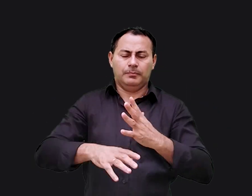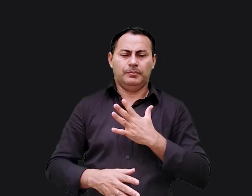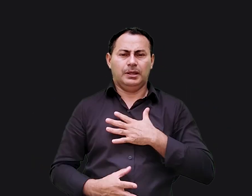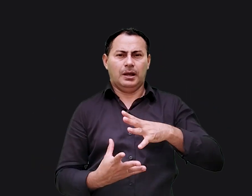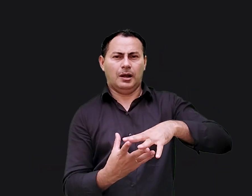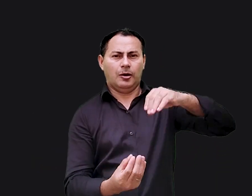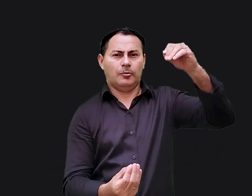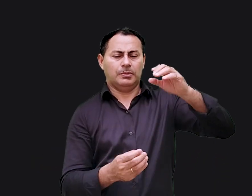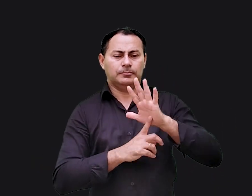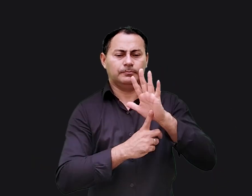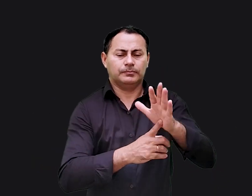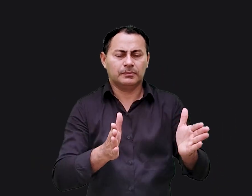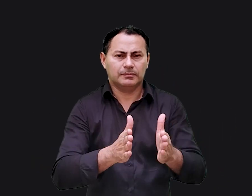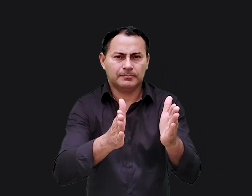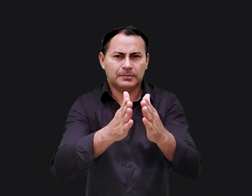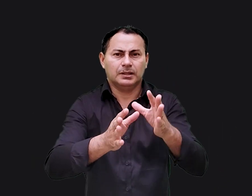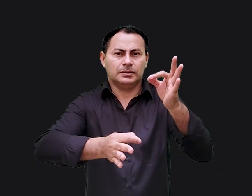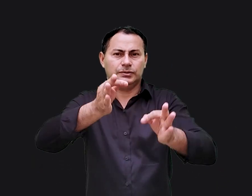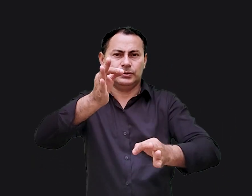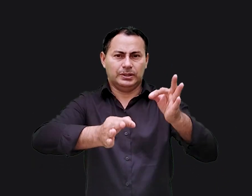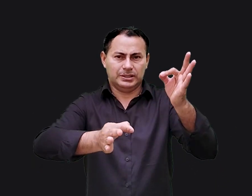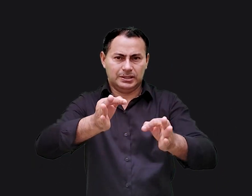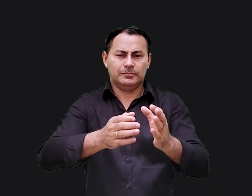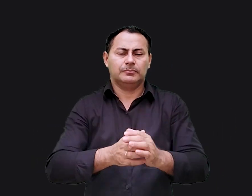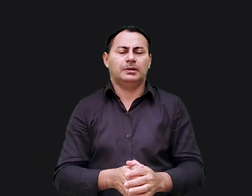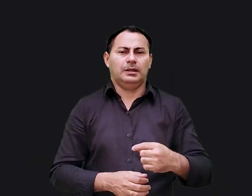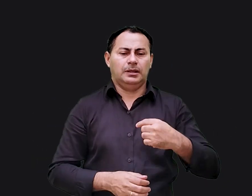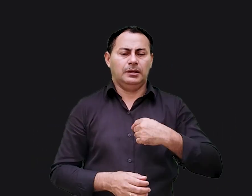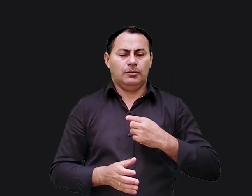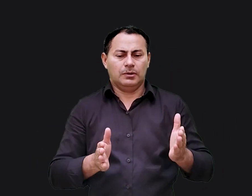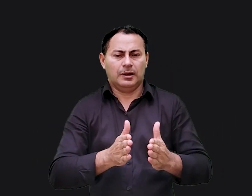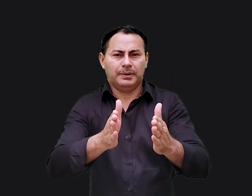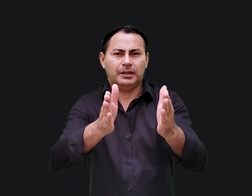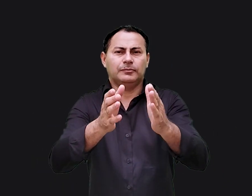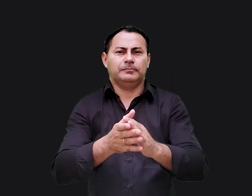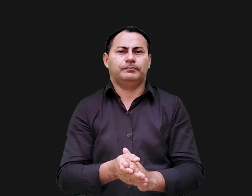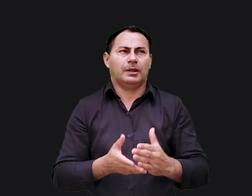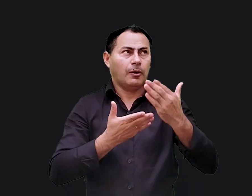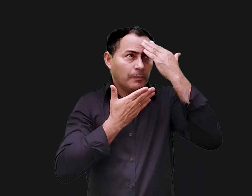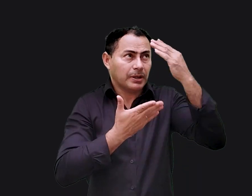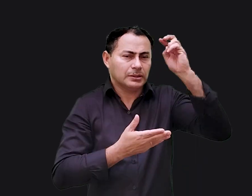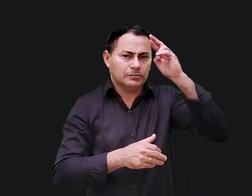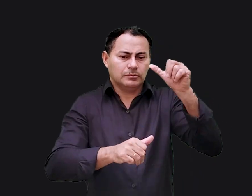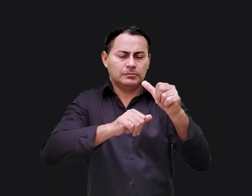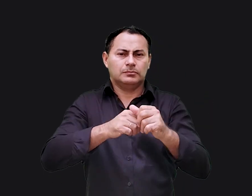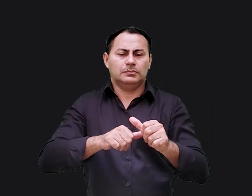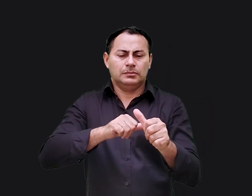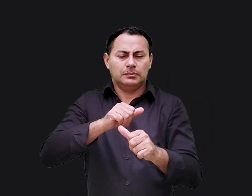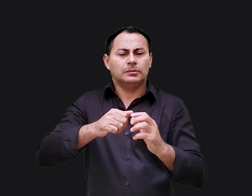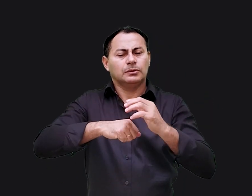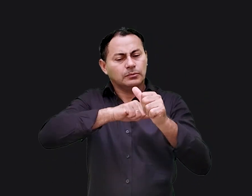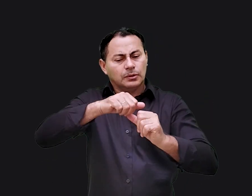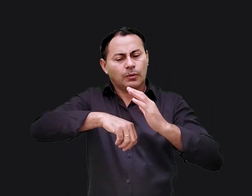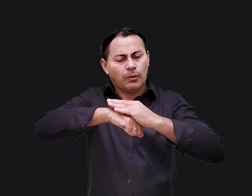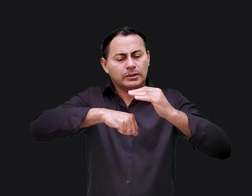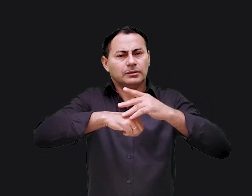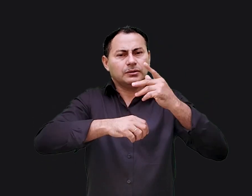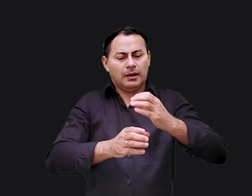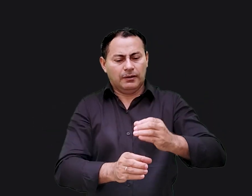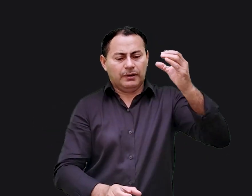restaura minha alma, me mostrando os caminhos de justiça para que eu caminhe. Obrigado porque o Senhor me consola com a sua